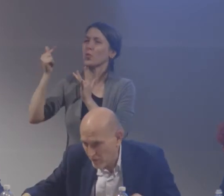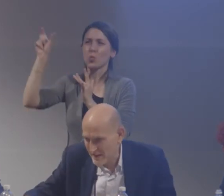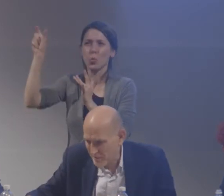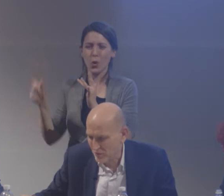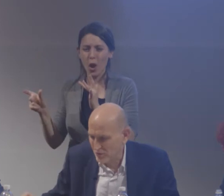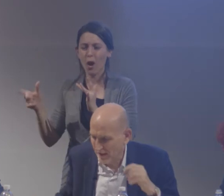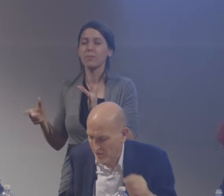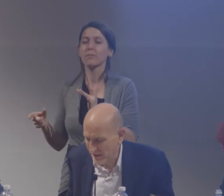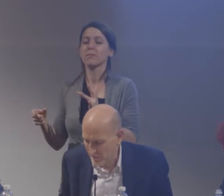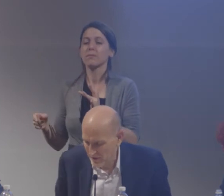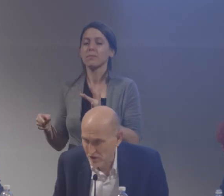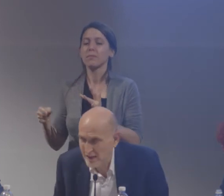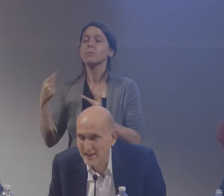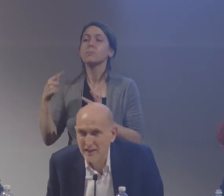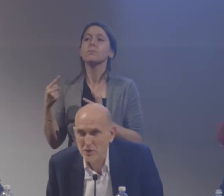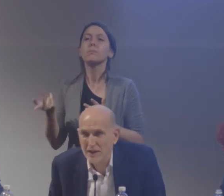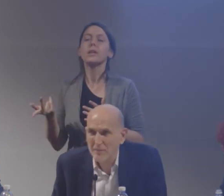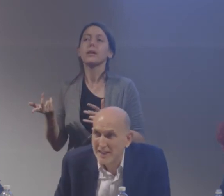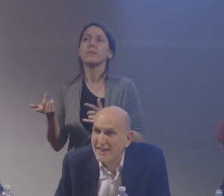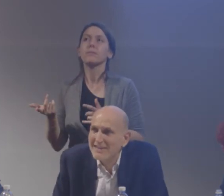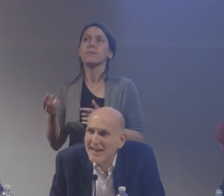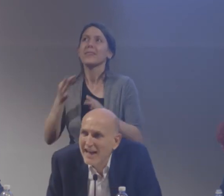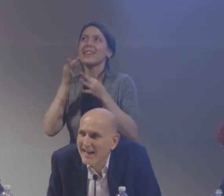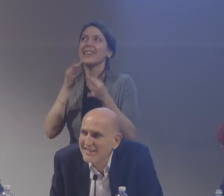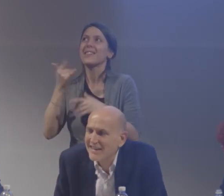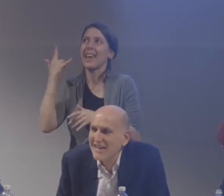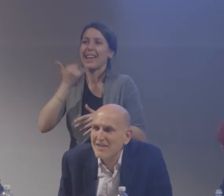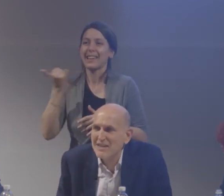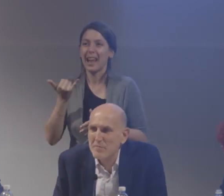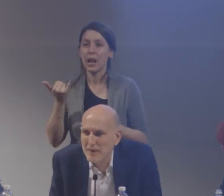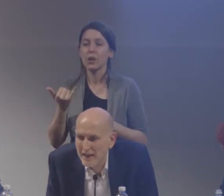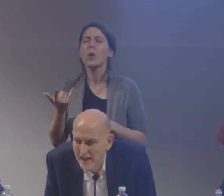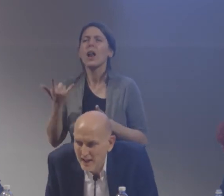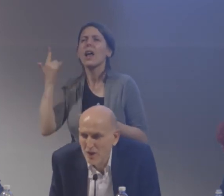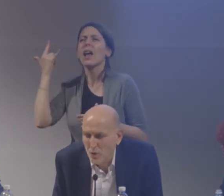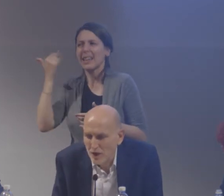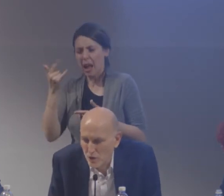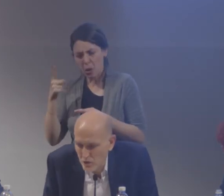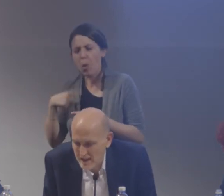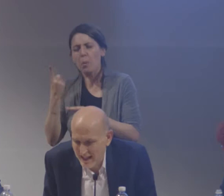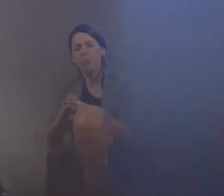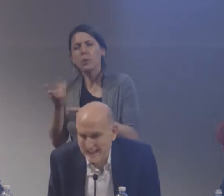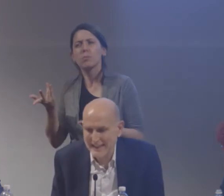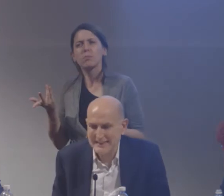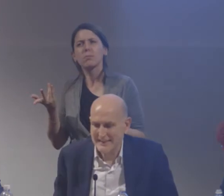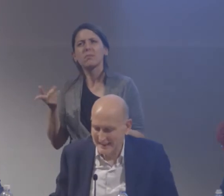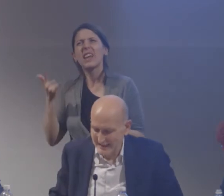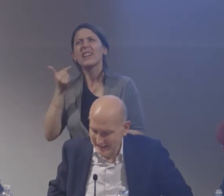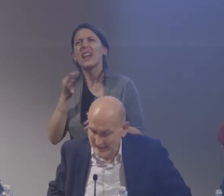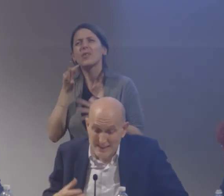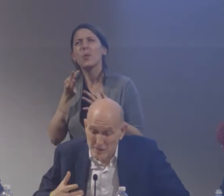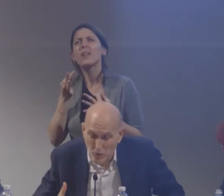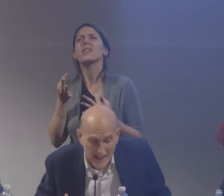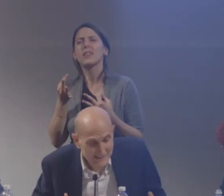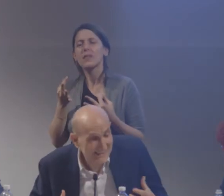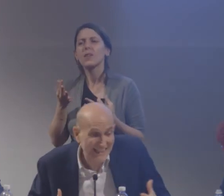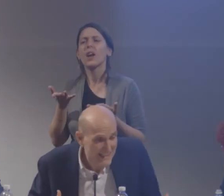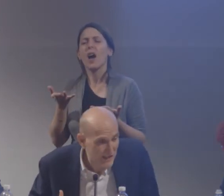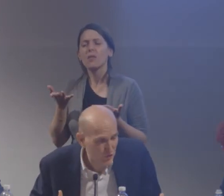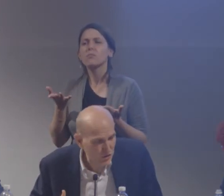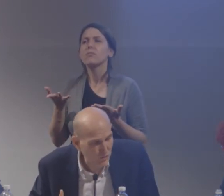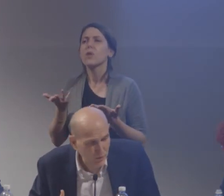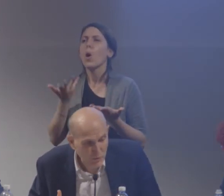Mauro, questa appunto è una dimensione dell'intellettuale militante, l'altra è di avere sempre qualcosa di stimolante,